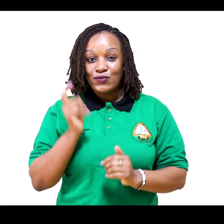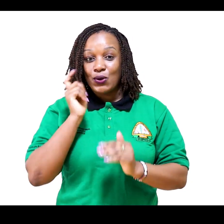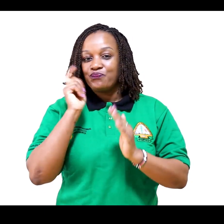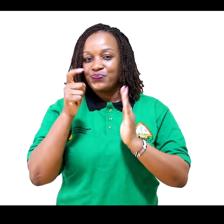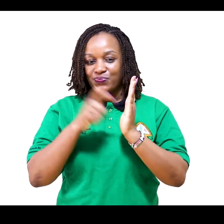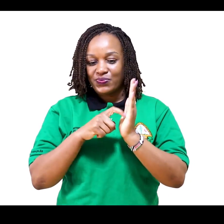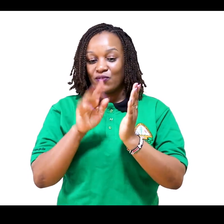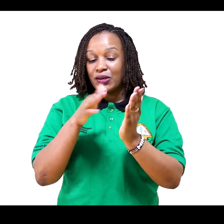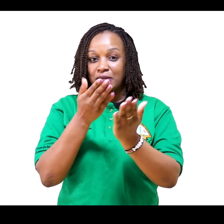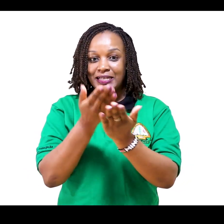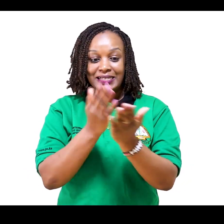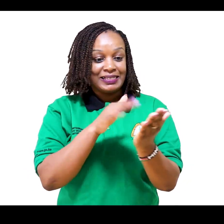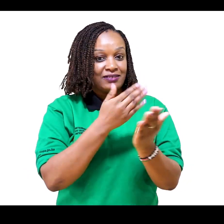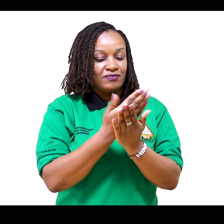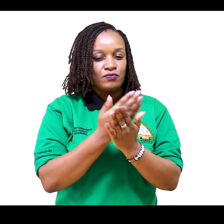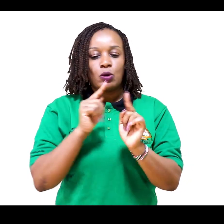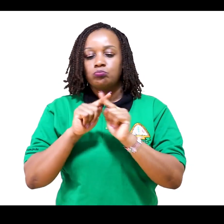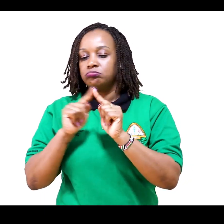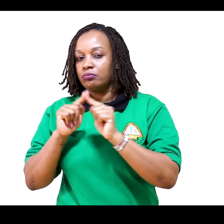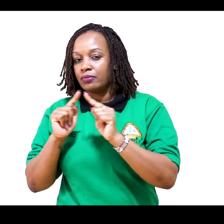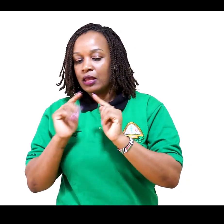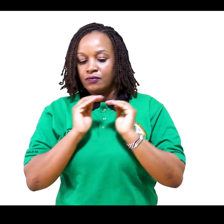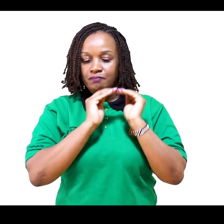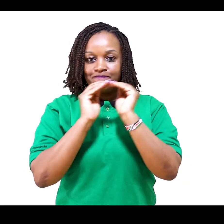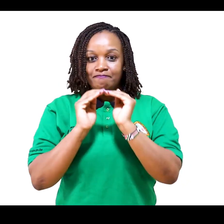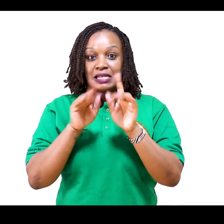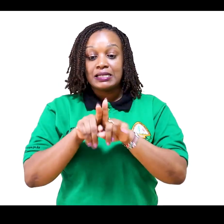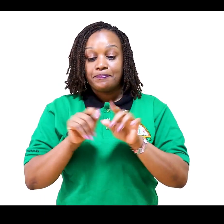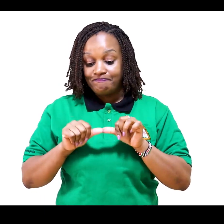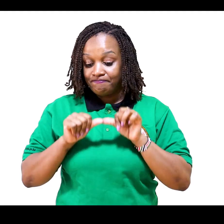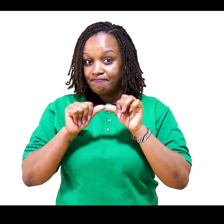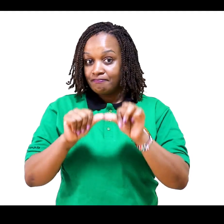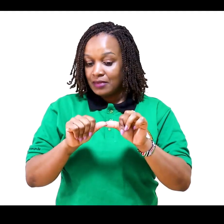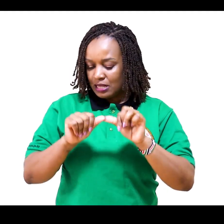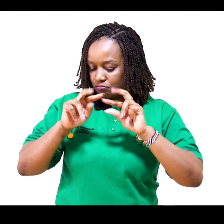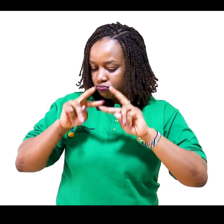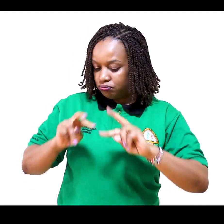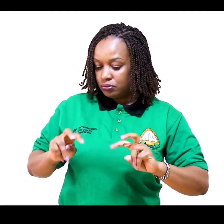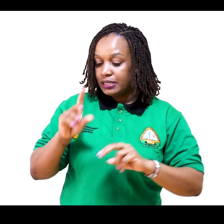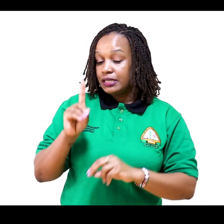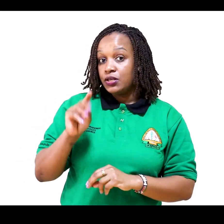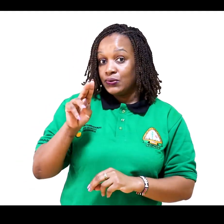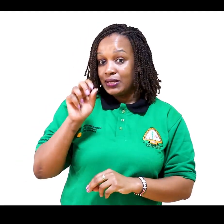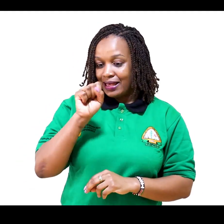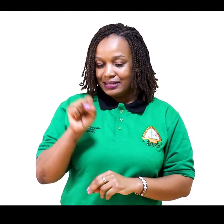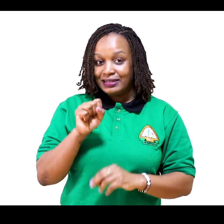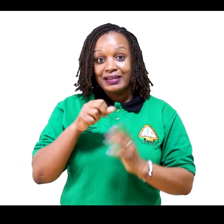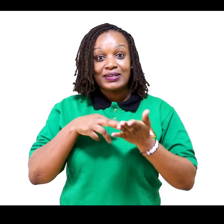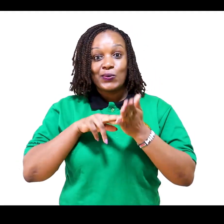Kwa udhibitishaji wa maombi ya majaribio ya utofauti, usawa na udhabiti DUS, mahitaji